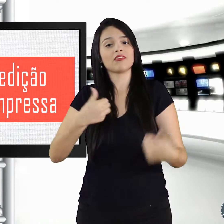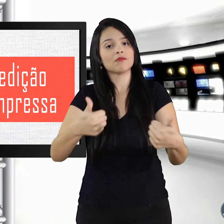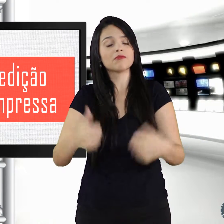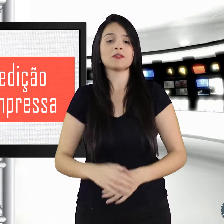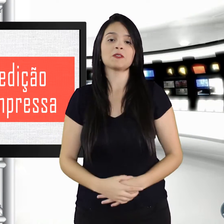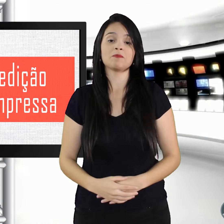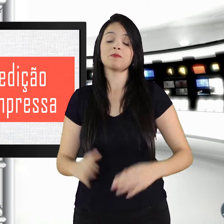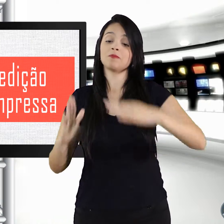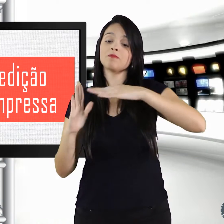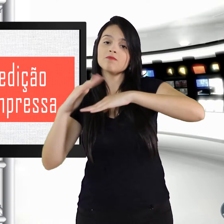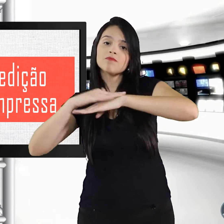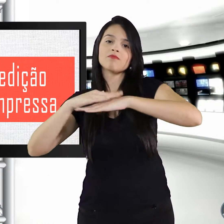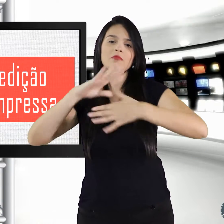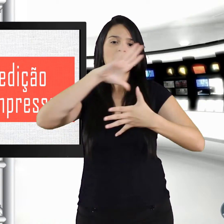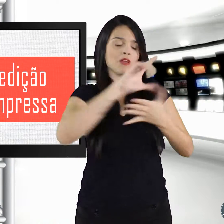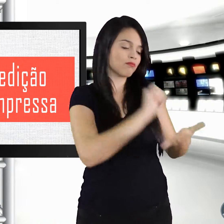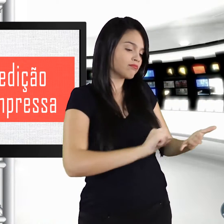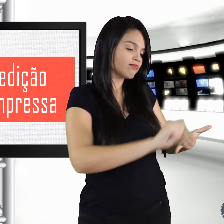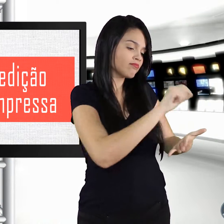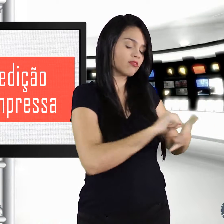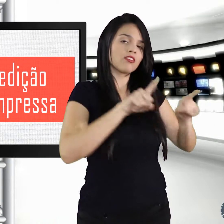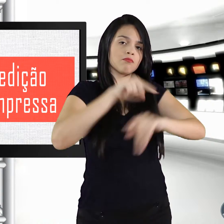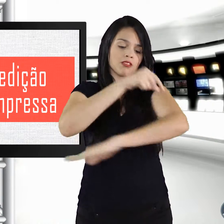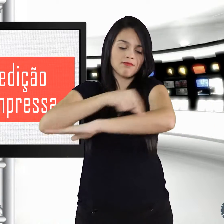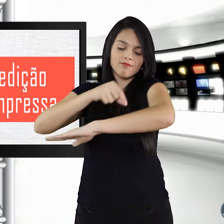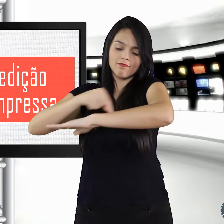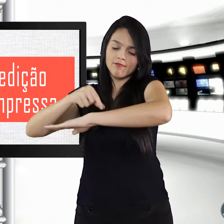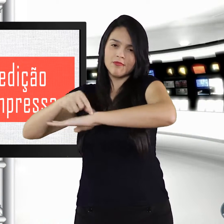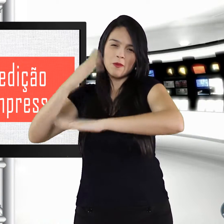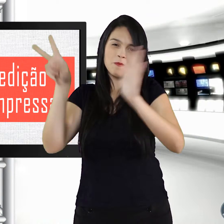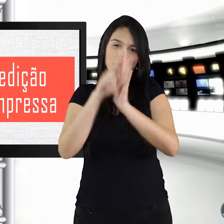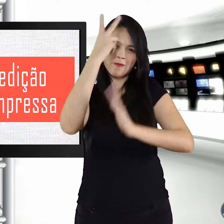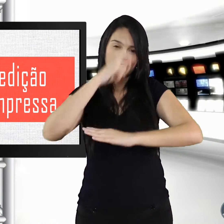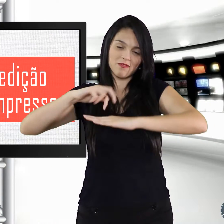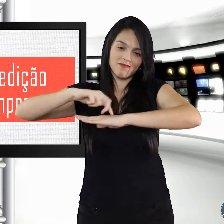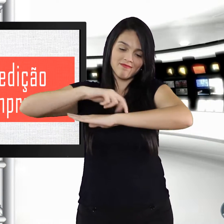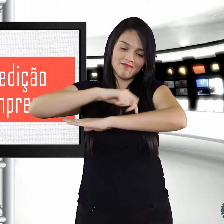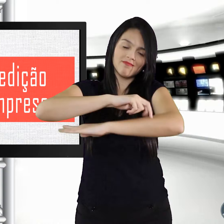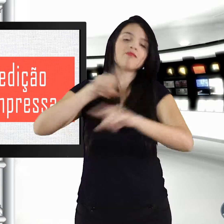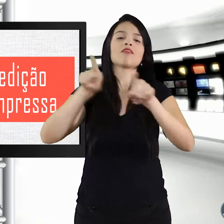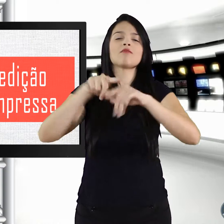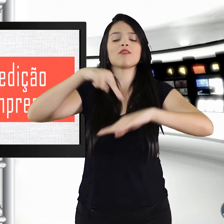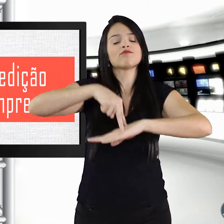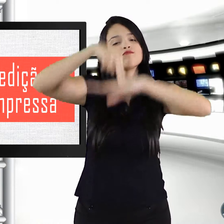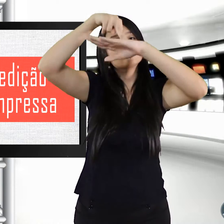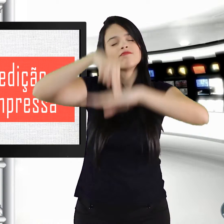Rampas, mapas, placas e pisos táteis, escadas, plataformas de elevação, enfim. Hoje,